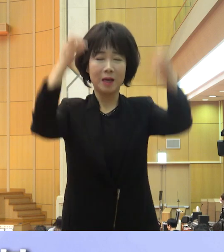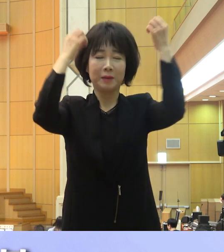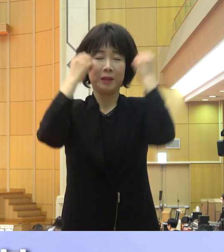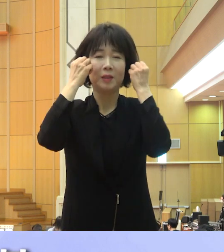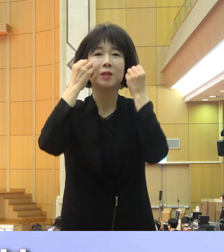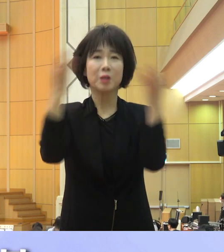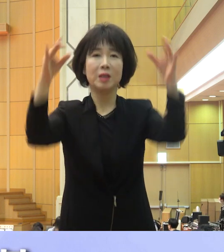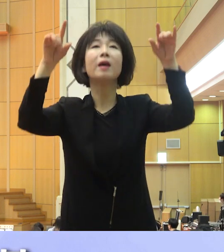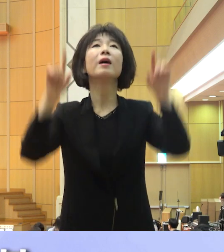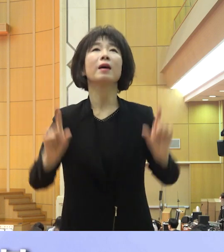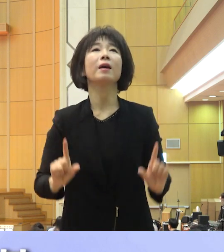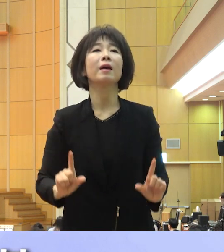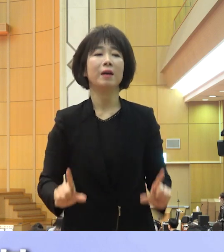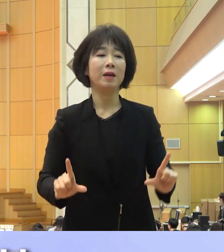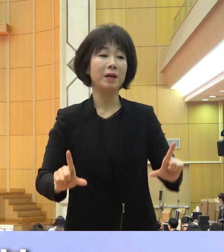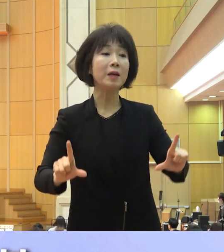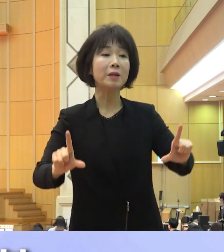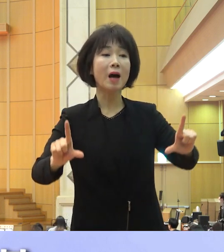가득한